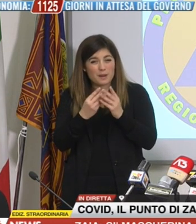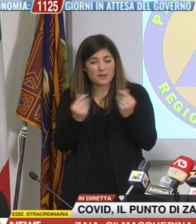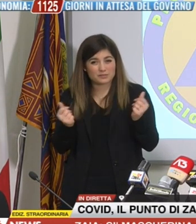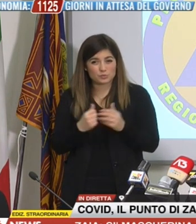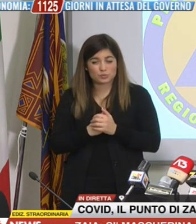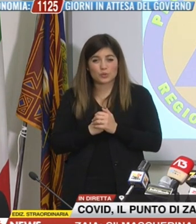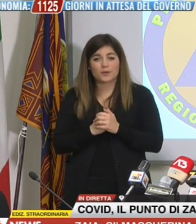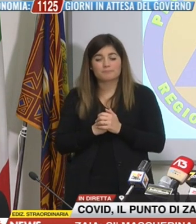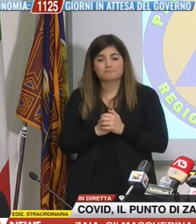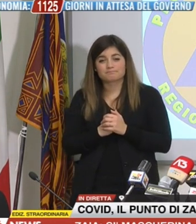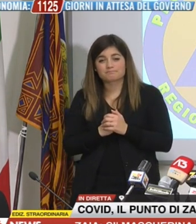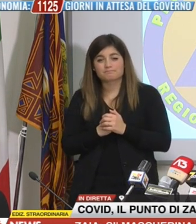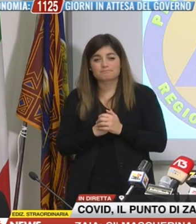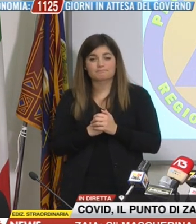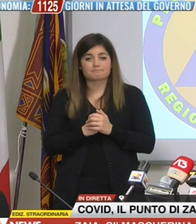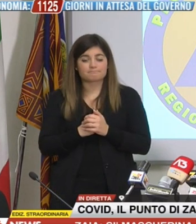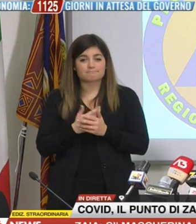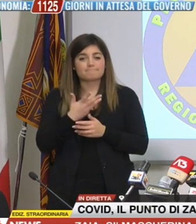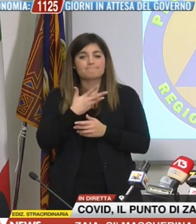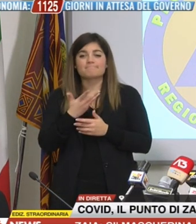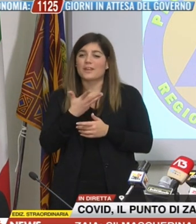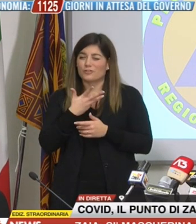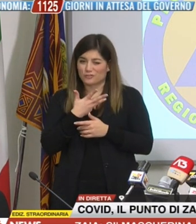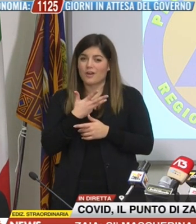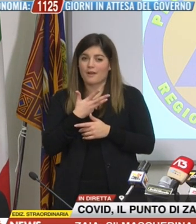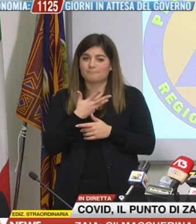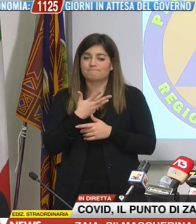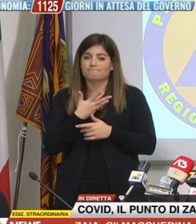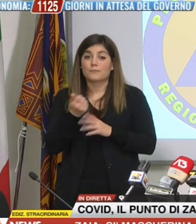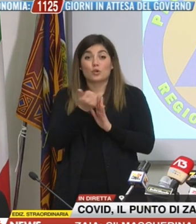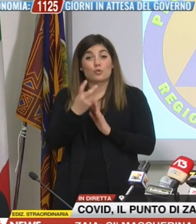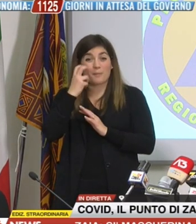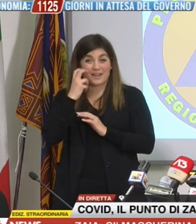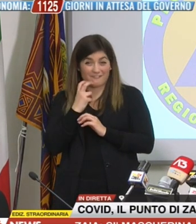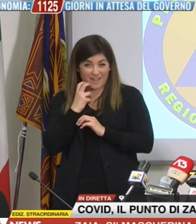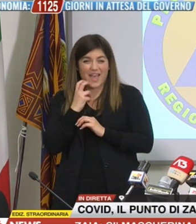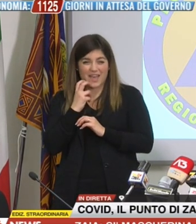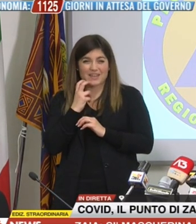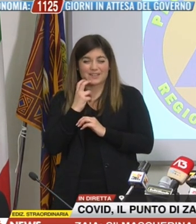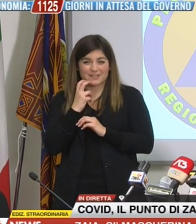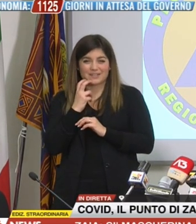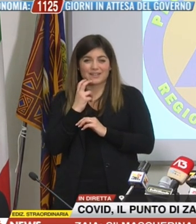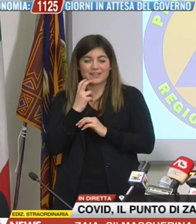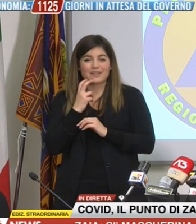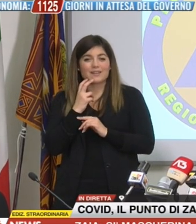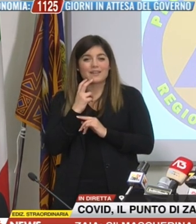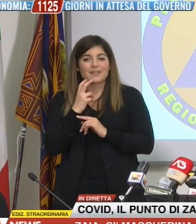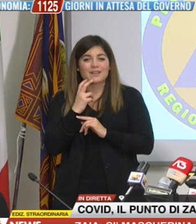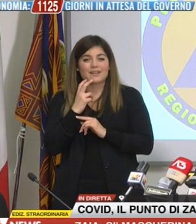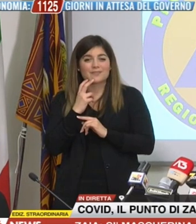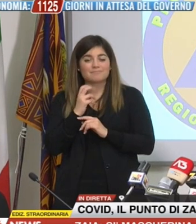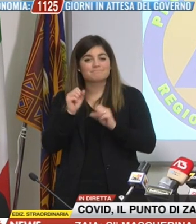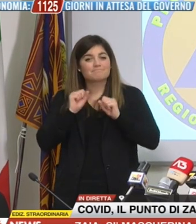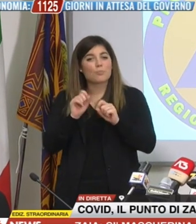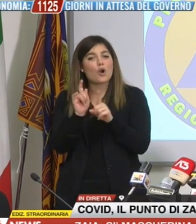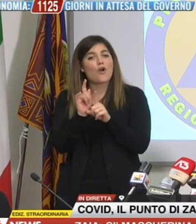verdi che erano andati in tilt, avevano aumentato tutti il personale, quindi con i limiti che ci potevano essere di recuperare, di poi di formare il